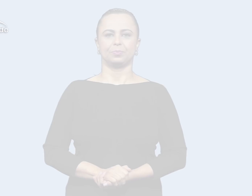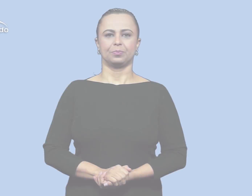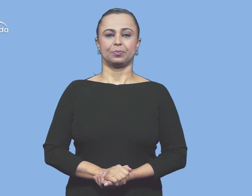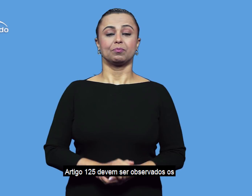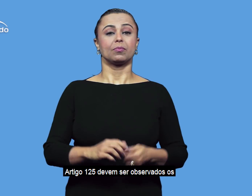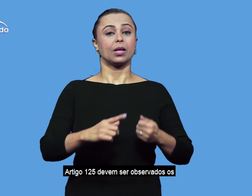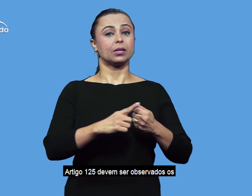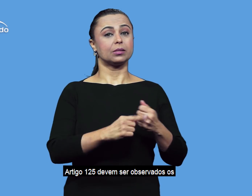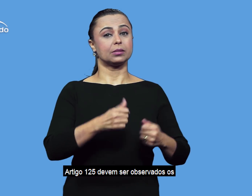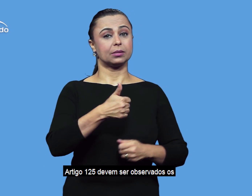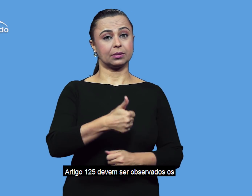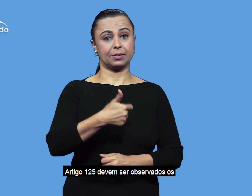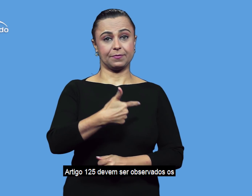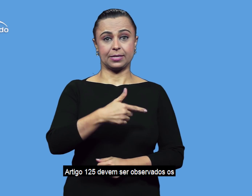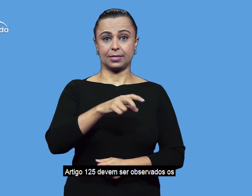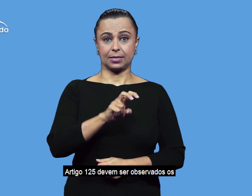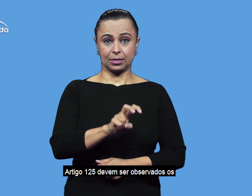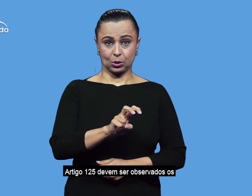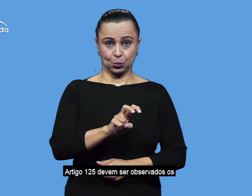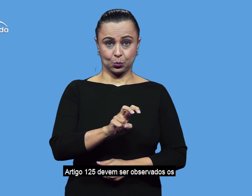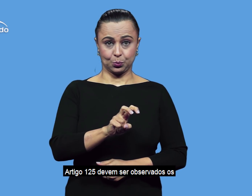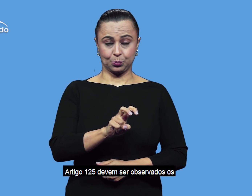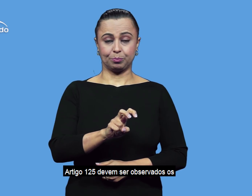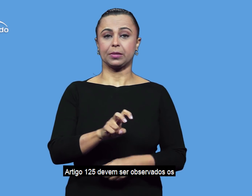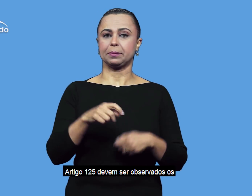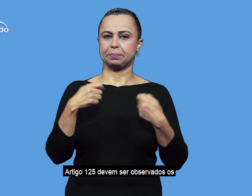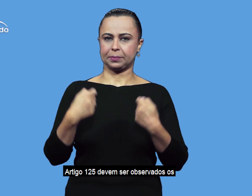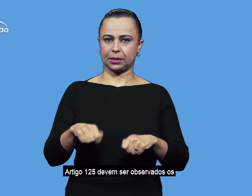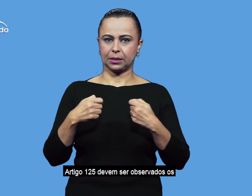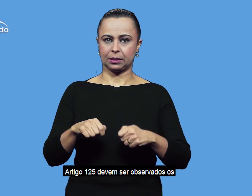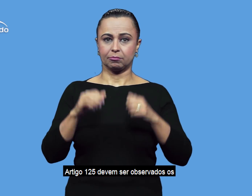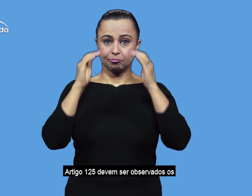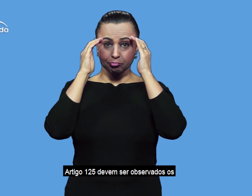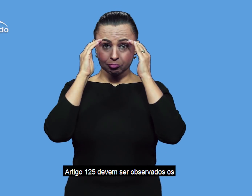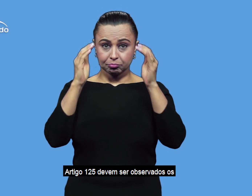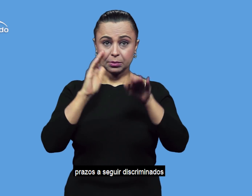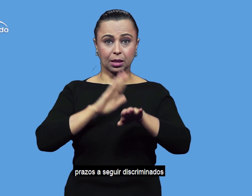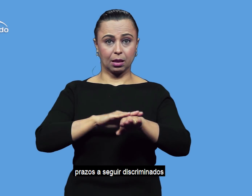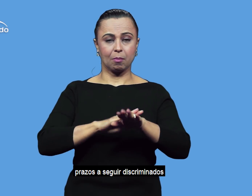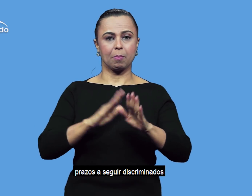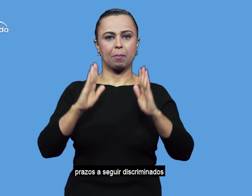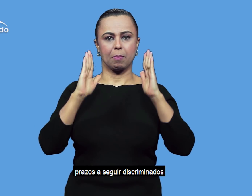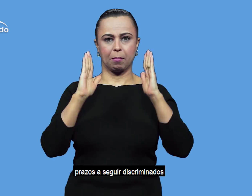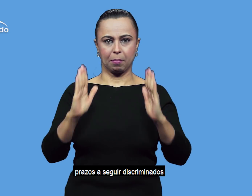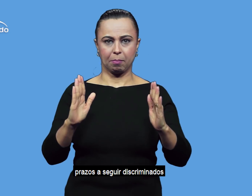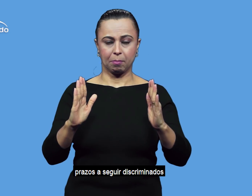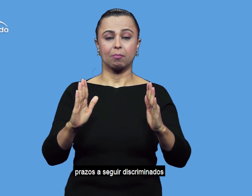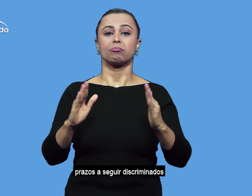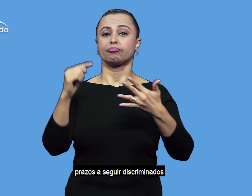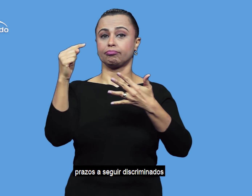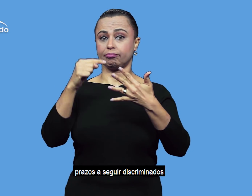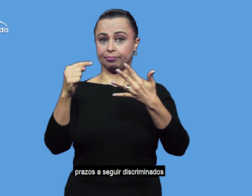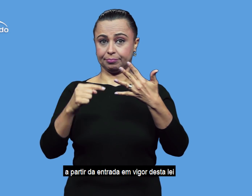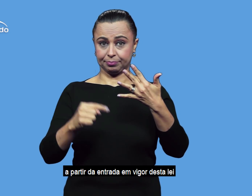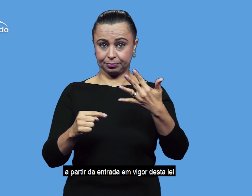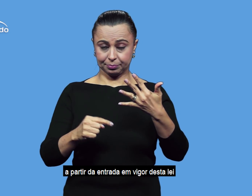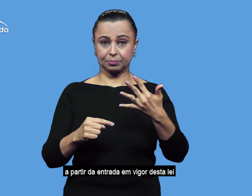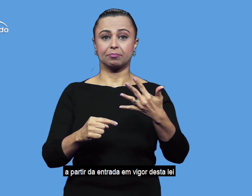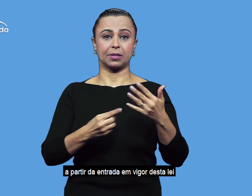o artigo 125 devem ser observados os prazos a seguir discriminados a partir da entrada em